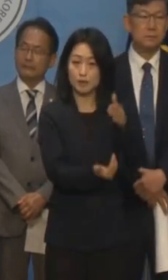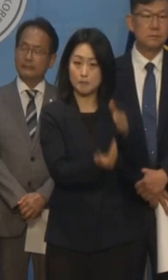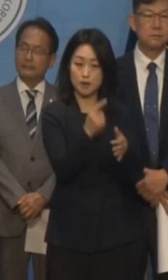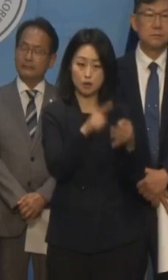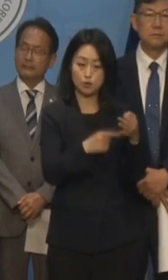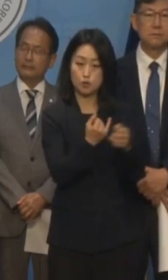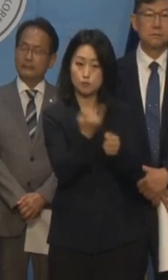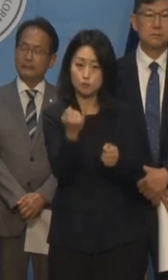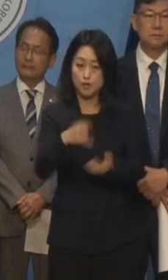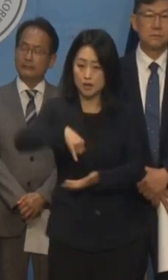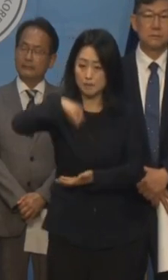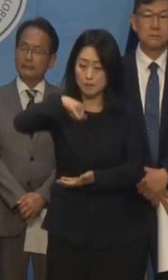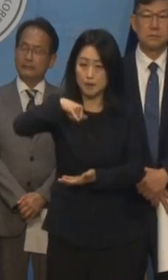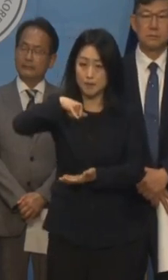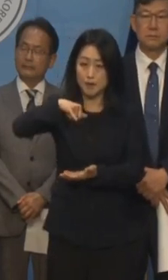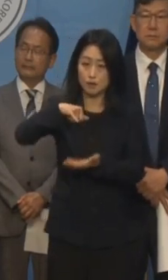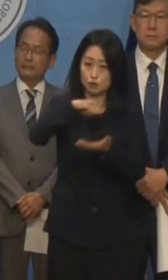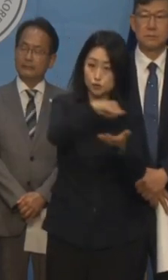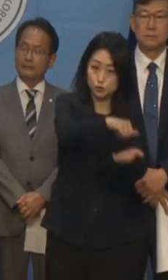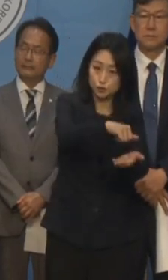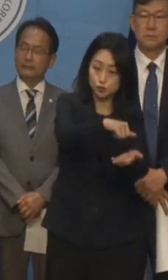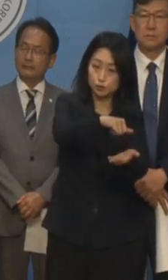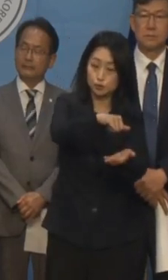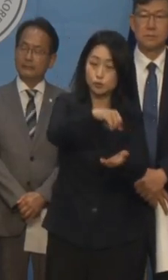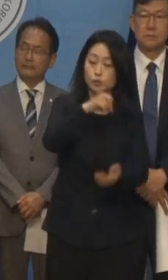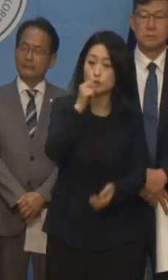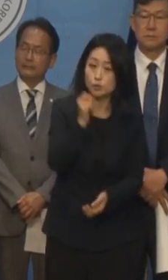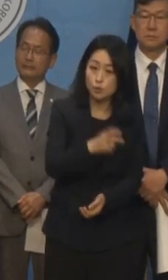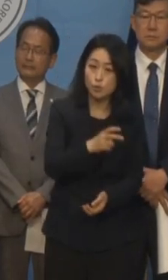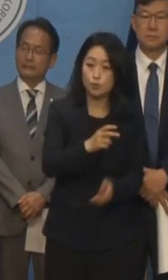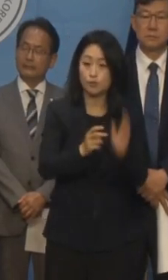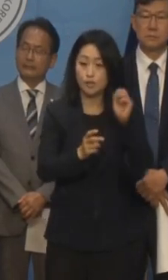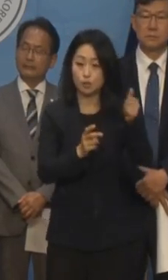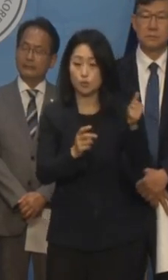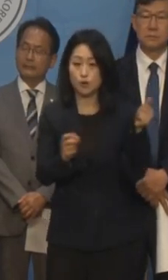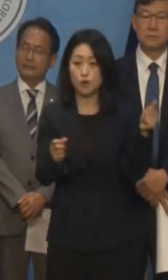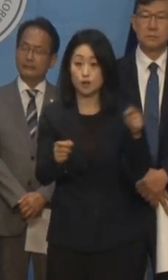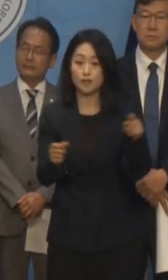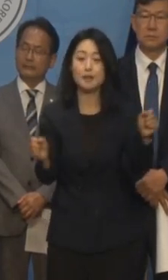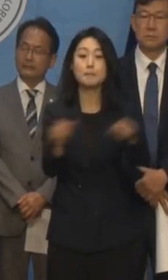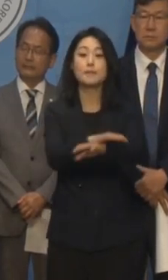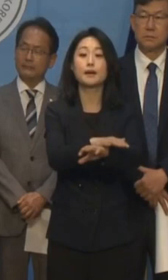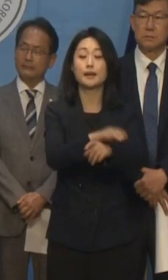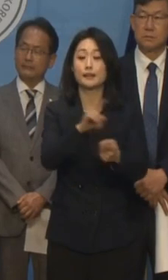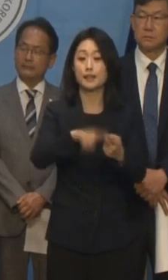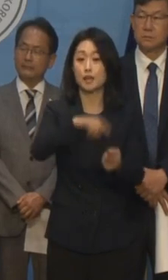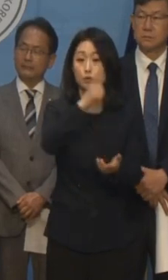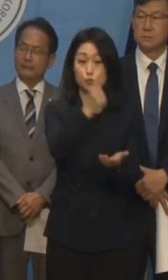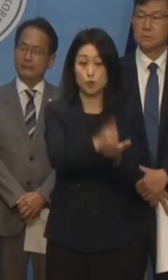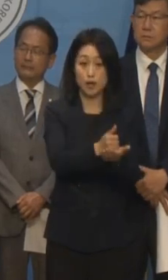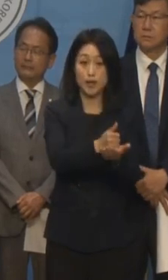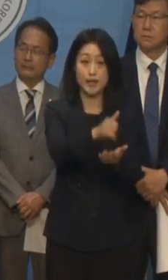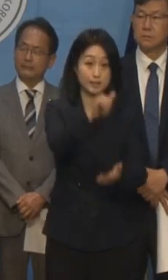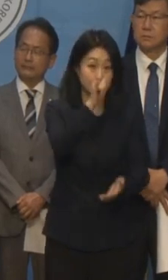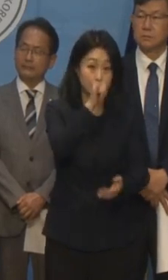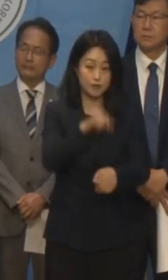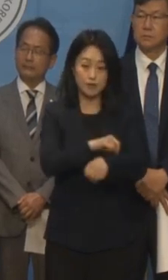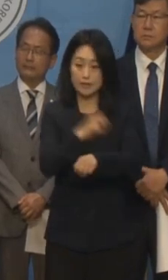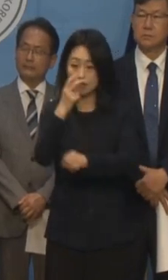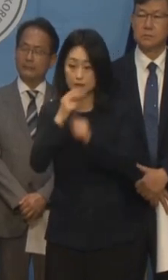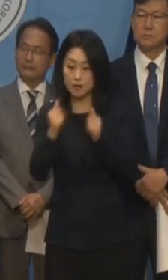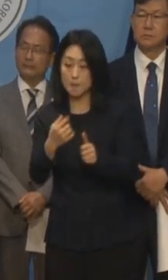여사 명품백 수수와 이를 덮은 대통령의 범죄 의혹에 대해서 오직 특검만이